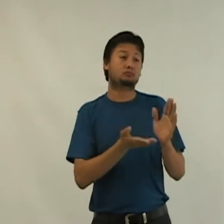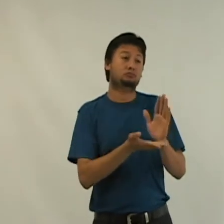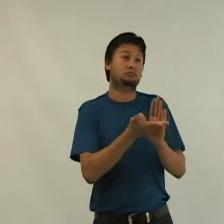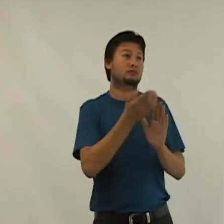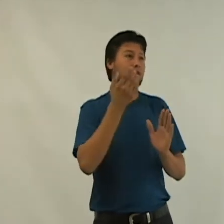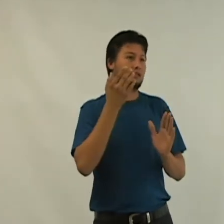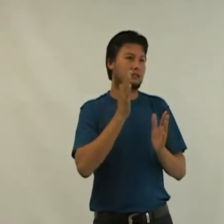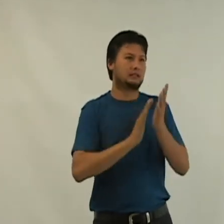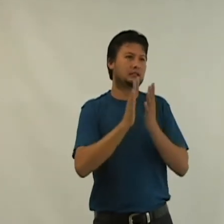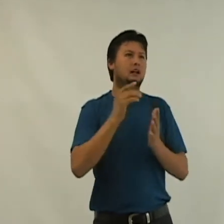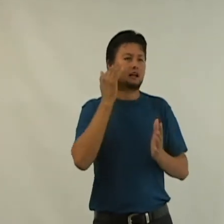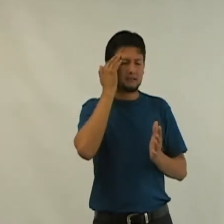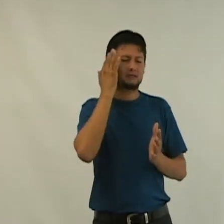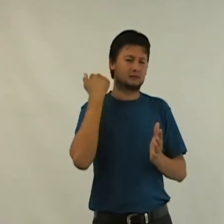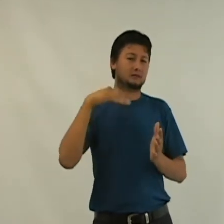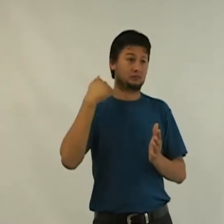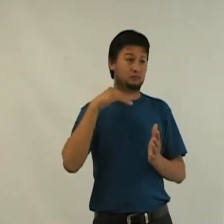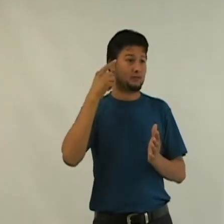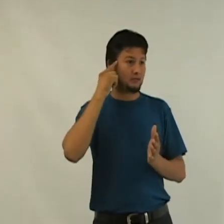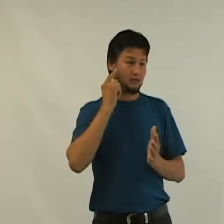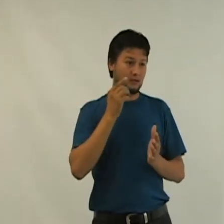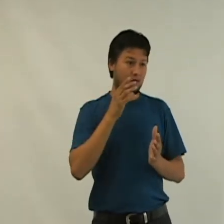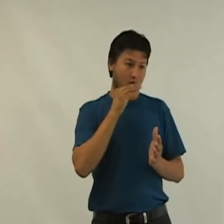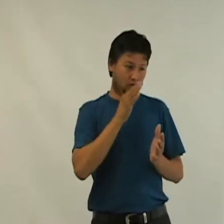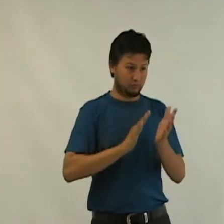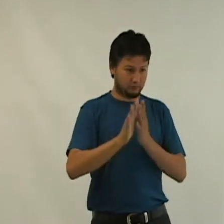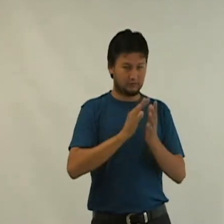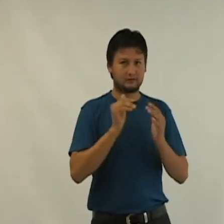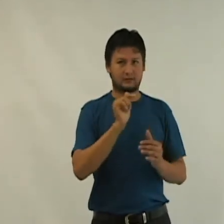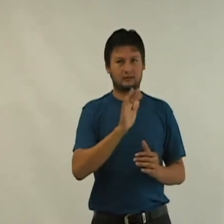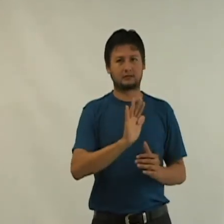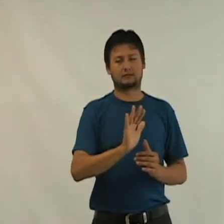interactuamos muy bien. A los oyentes les hace falta más conocer más de sordos y de señas.